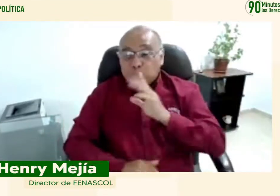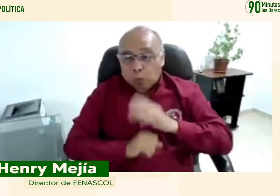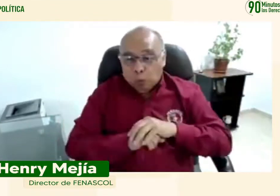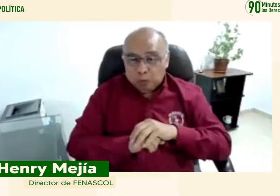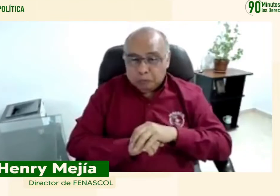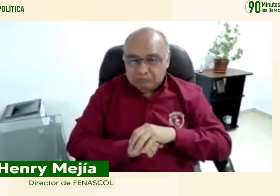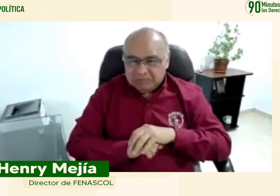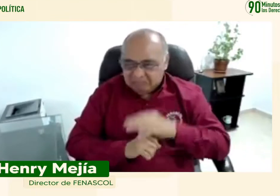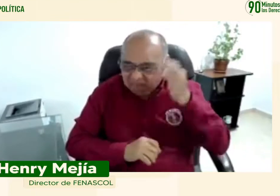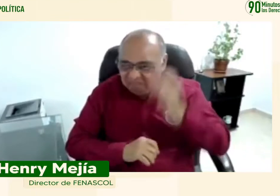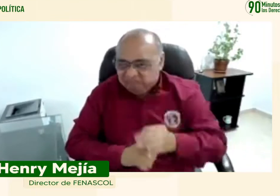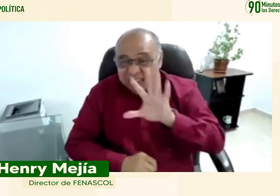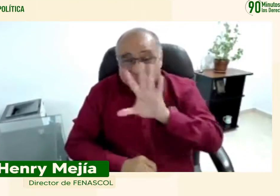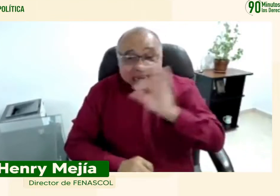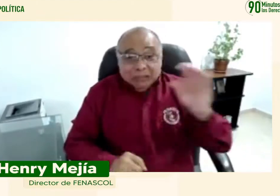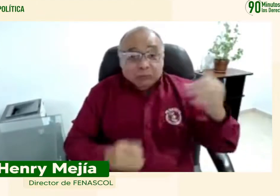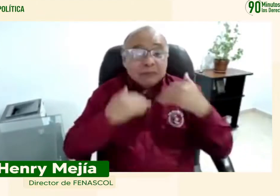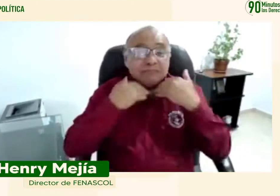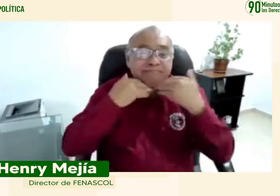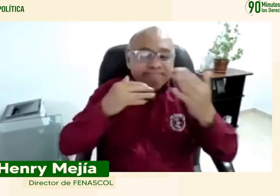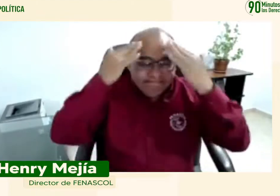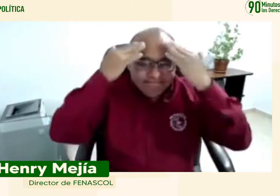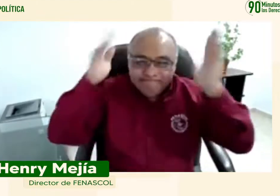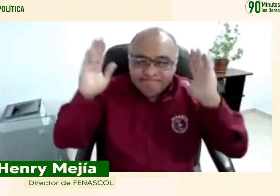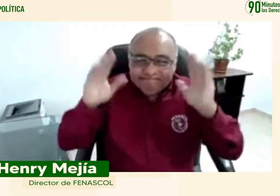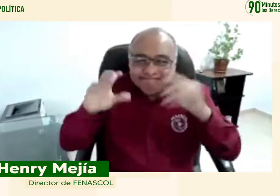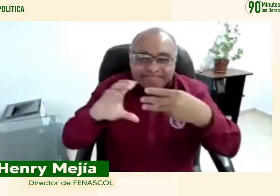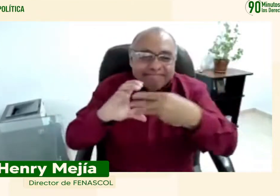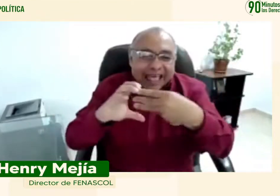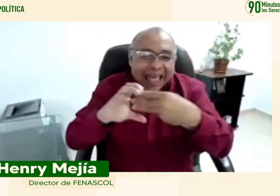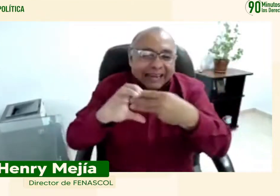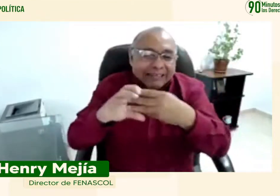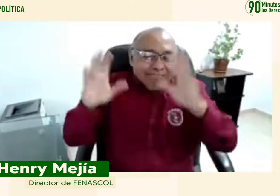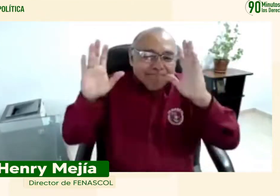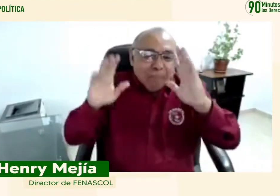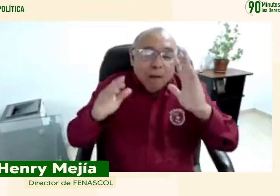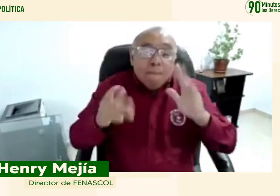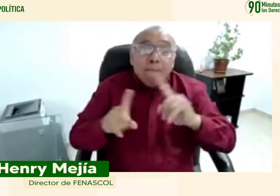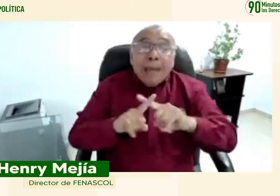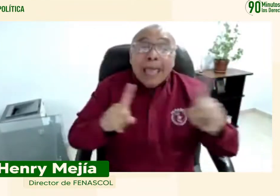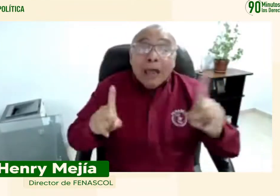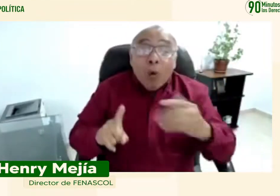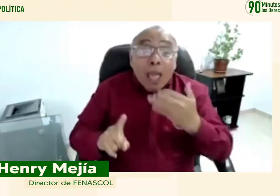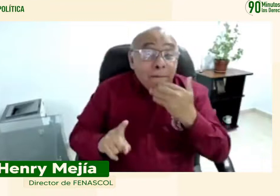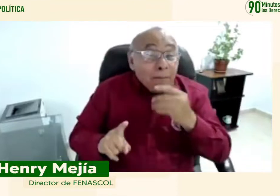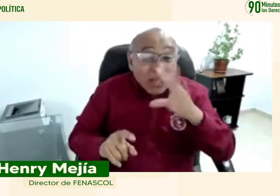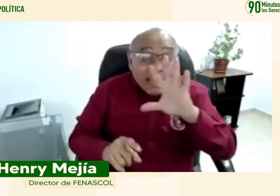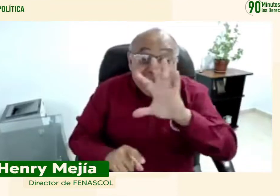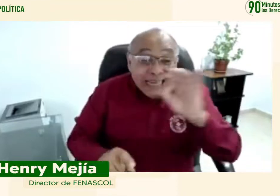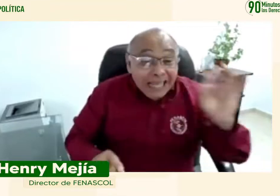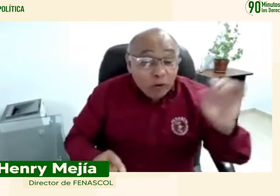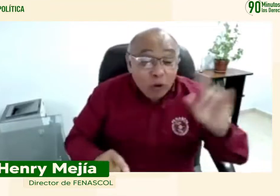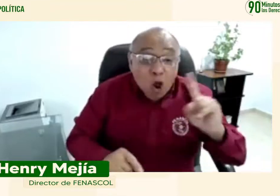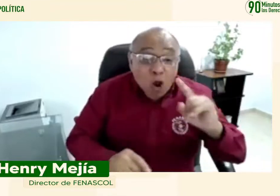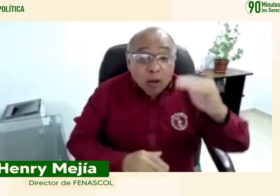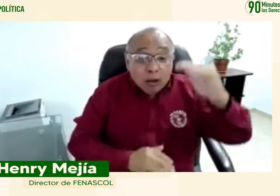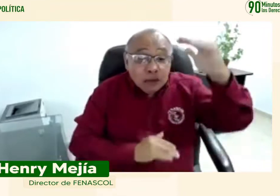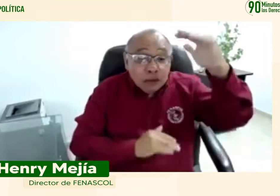colombia hay 500.000 personas sordas no sabemos si hay 500.000 realmente si es un dato exacto esas son las estadísticas del dane pero